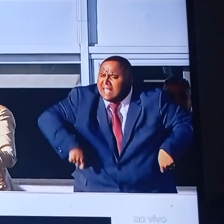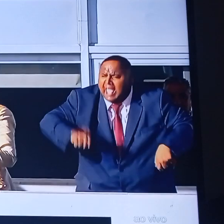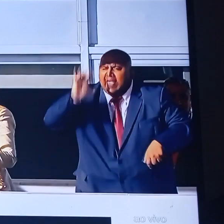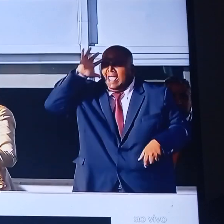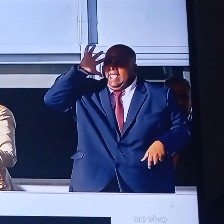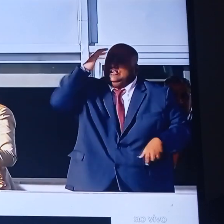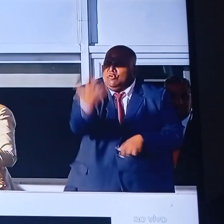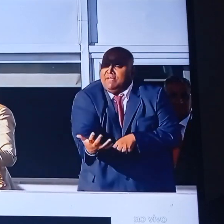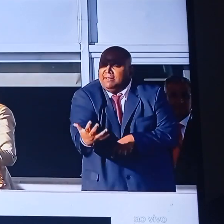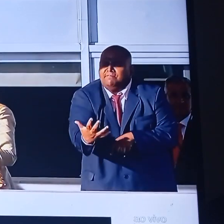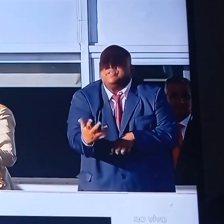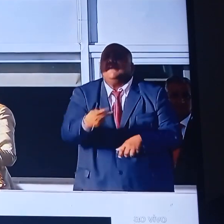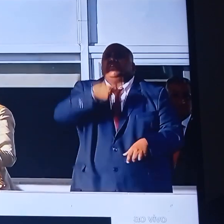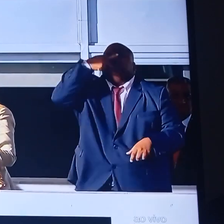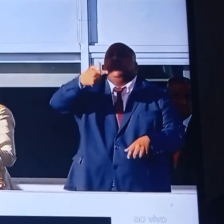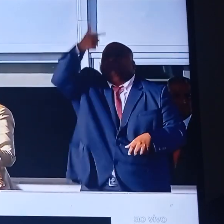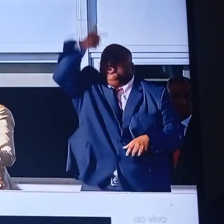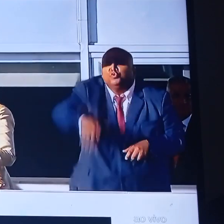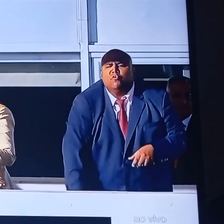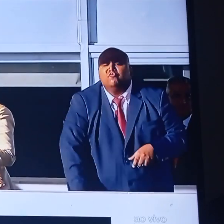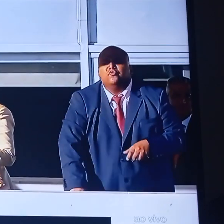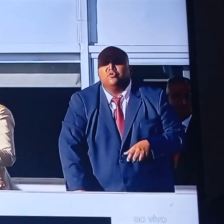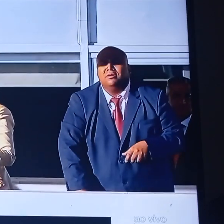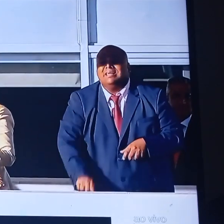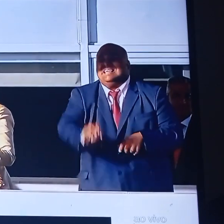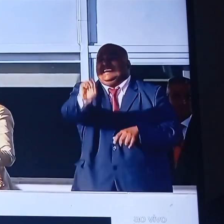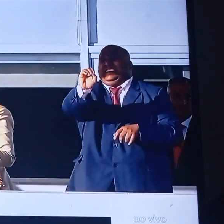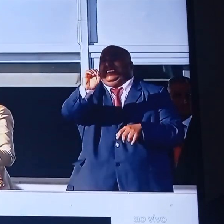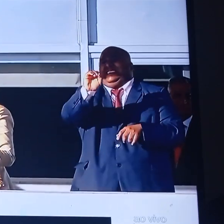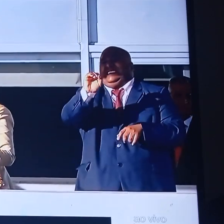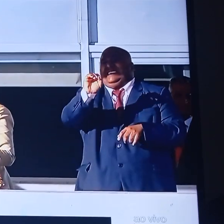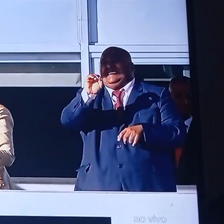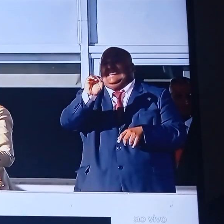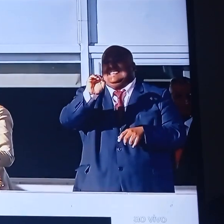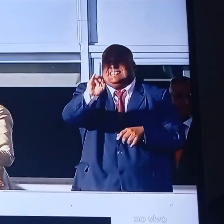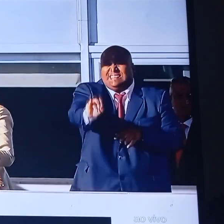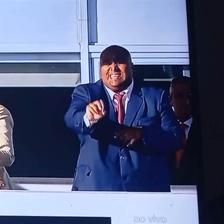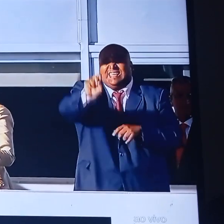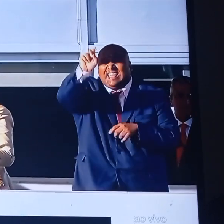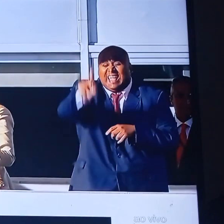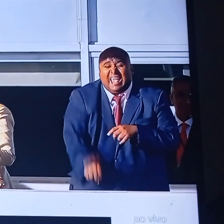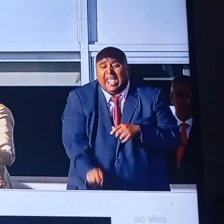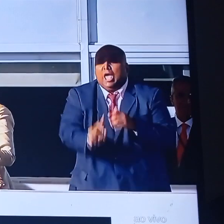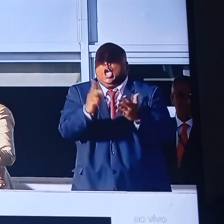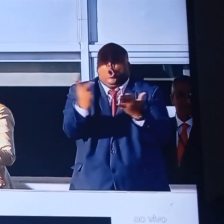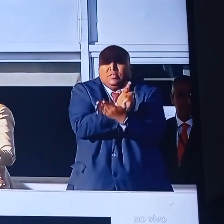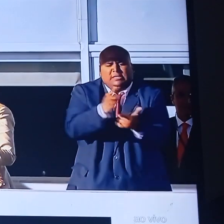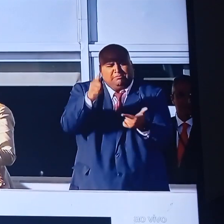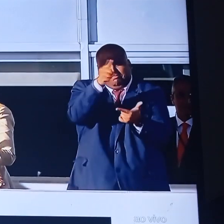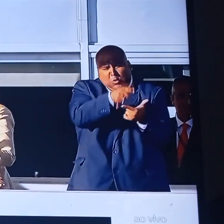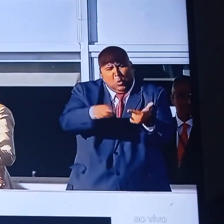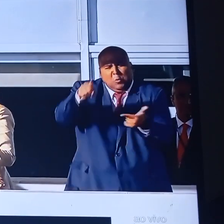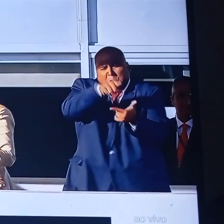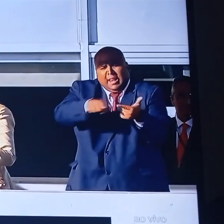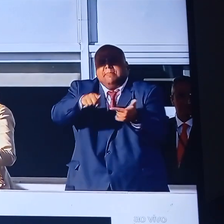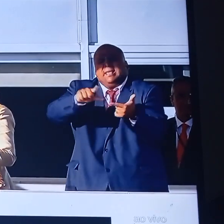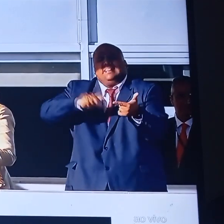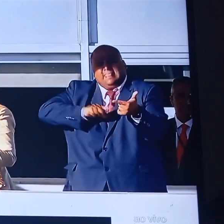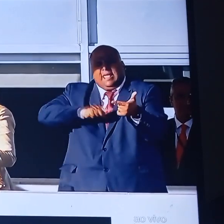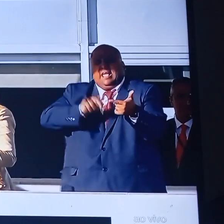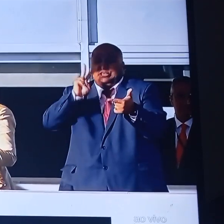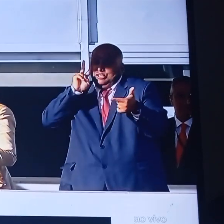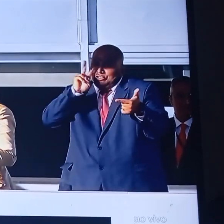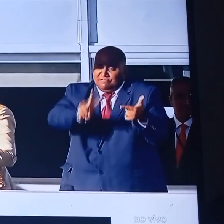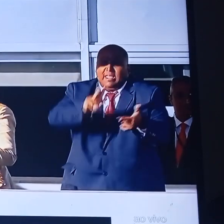E volto a dizer com toda convicção, mesmo diante do quadro de destruição revelado pelo gabinete